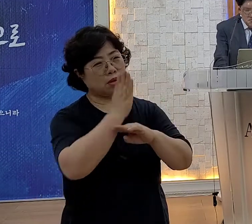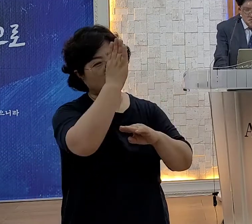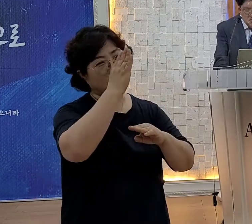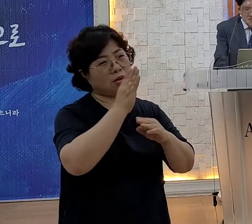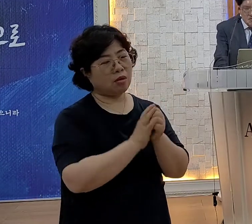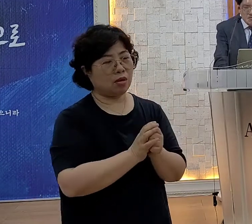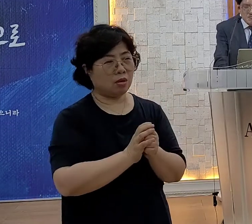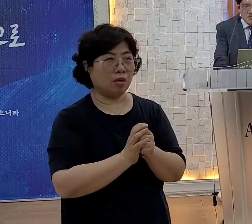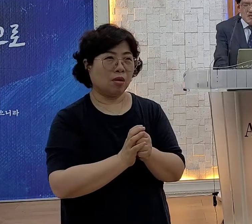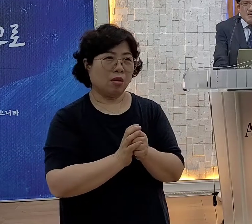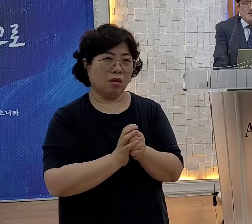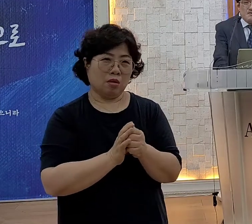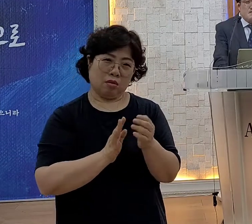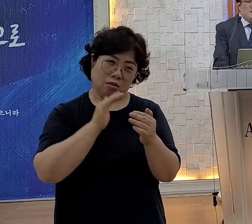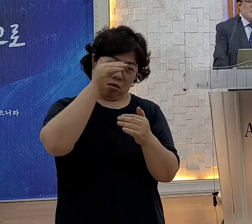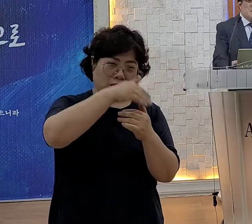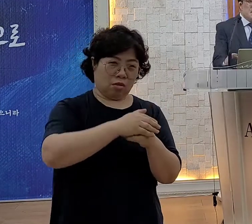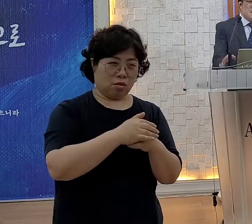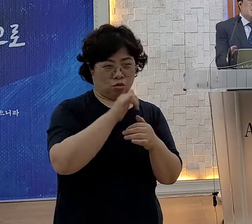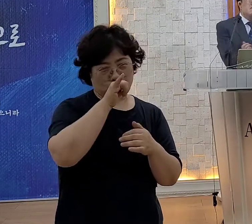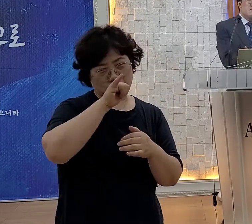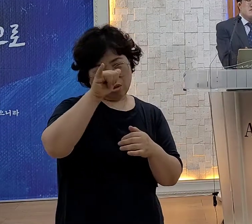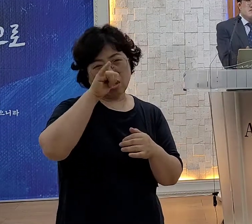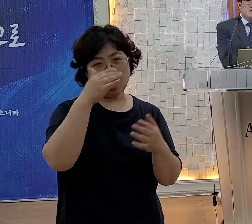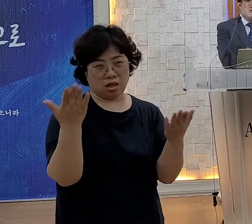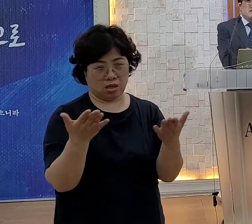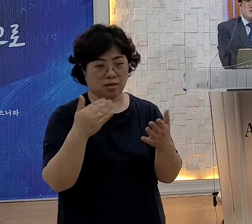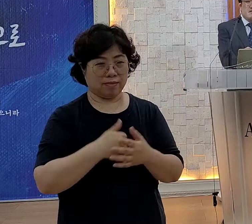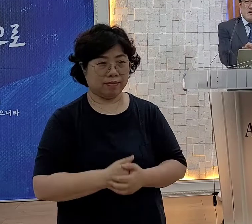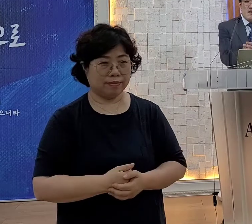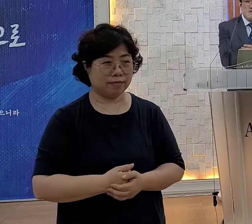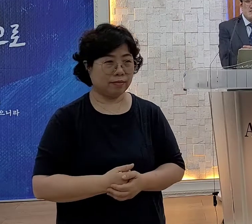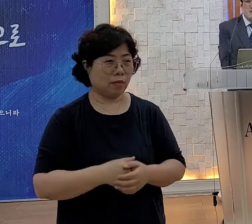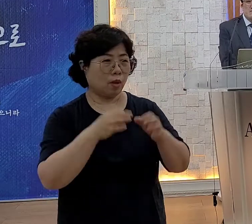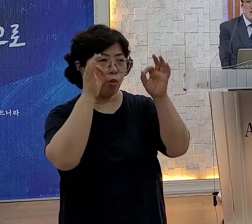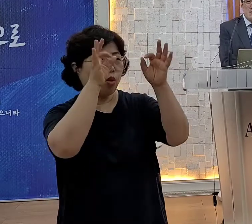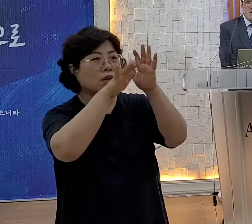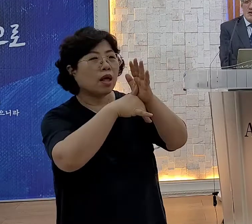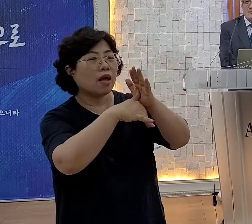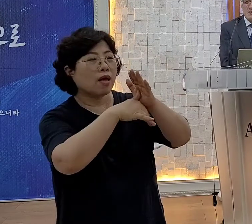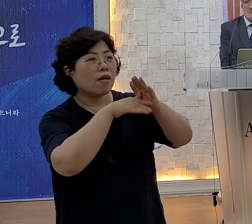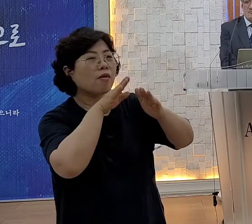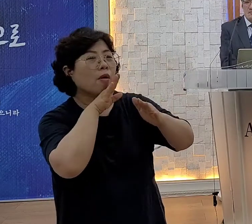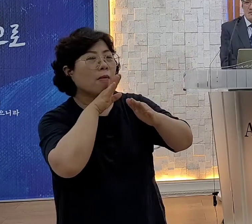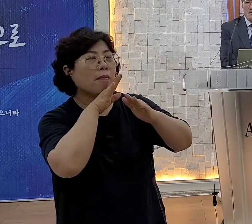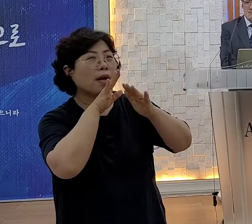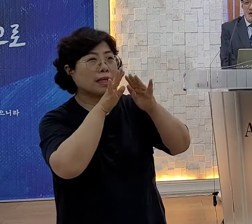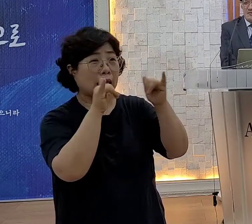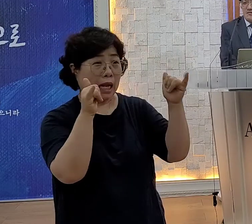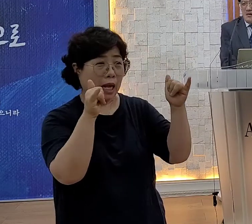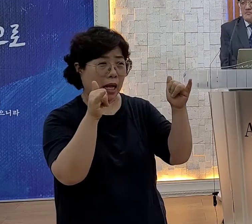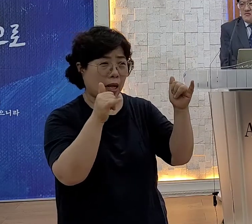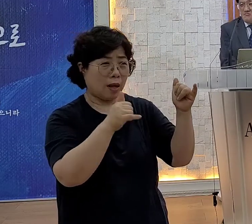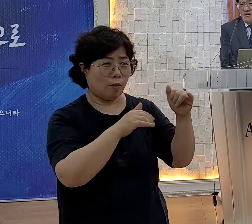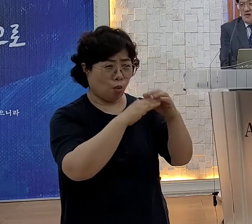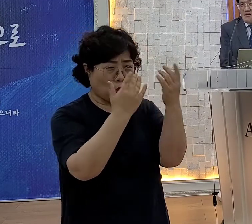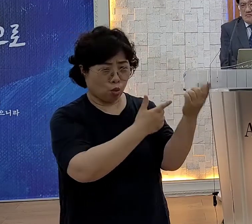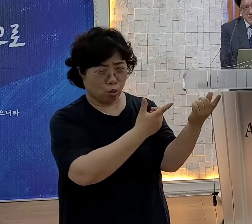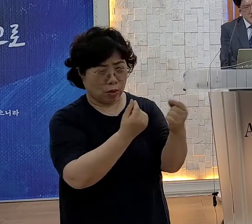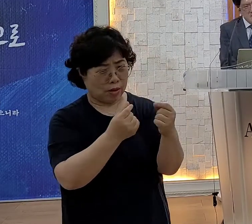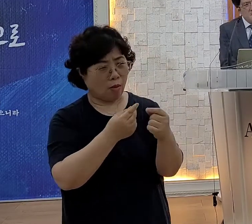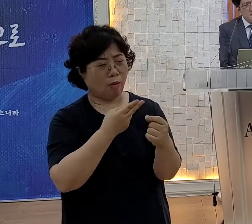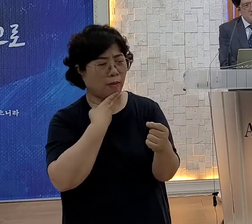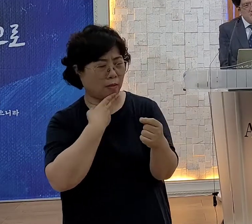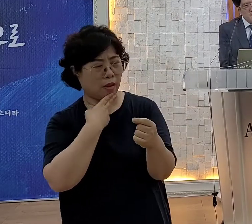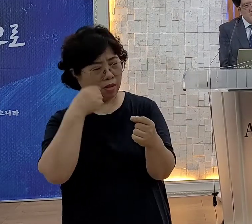키를 훌쩍 뛰어넘는 거 아닙니까? 그러니까 제가 그걸 보면서 야, 이 정말 사람이라고 다 같은 사람이 아니구나라는